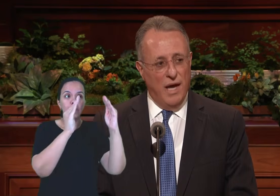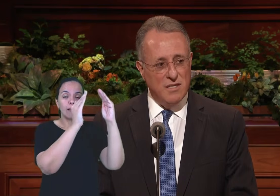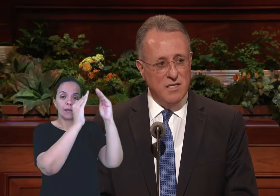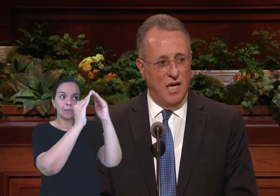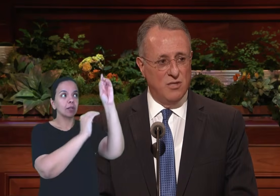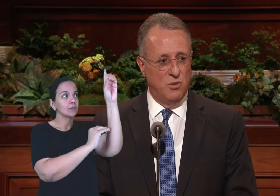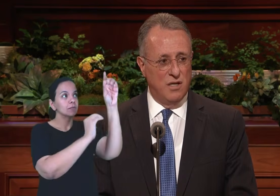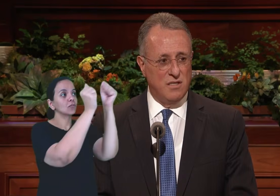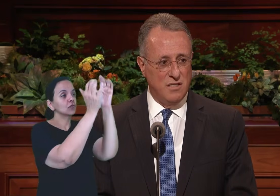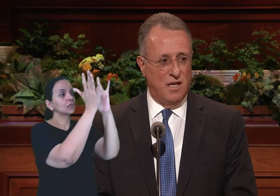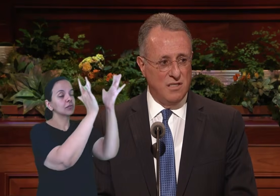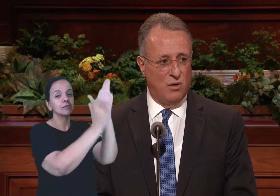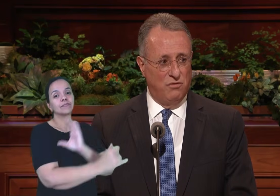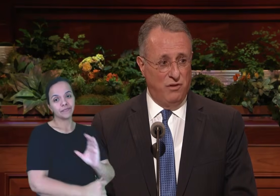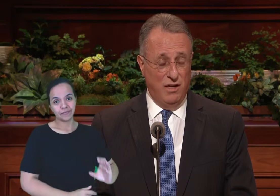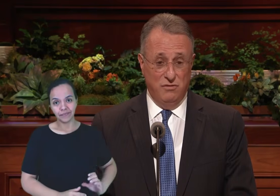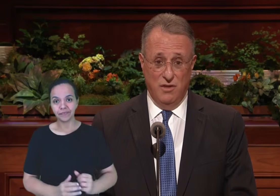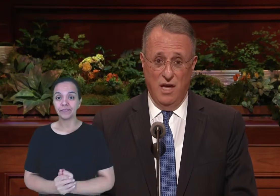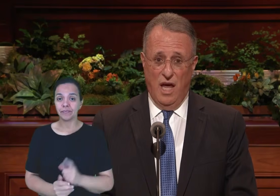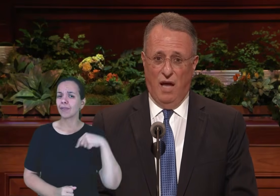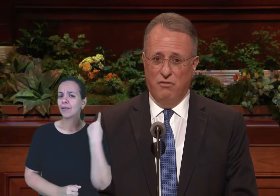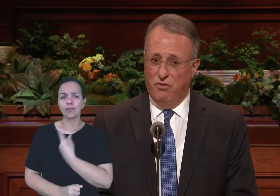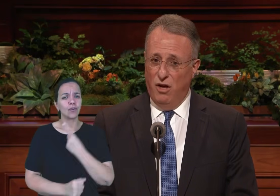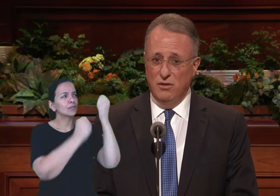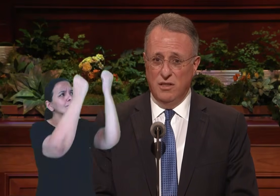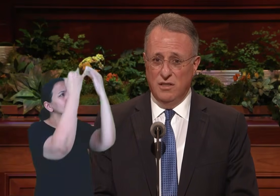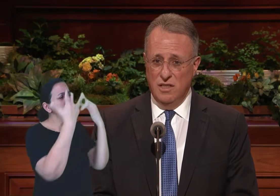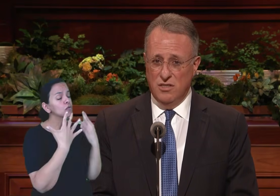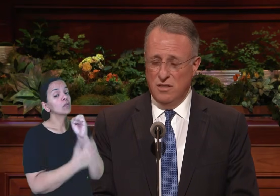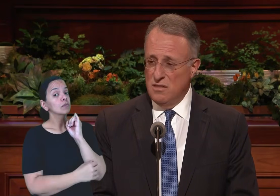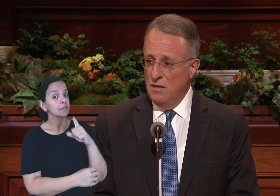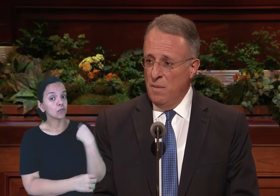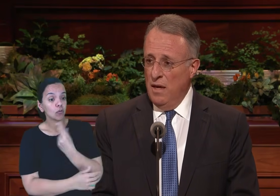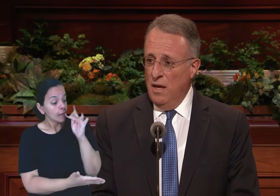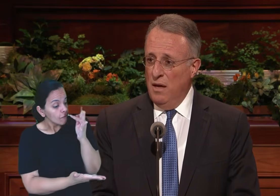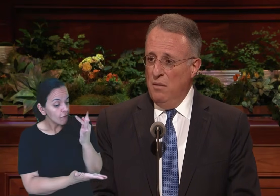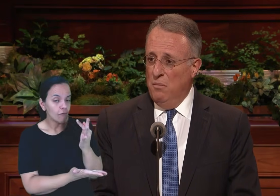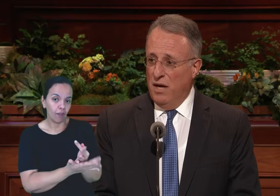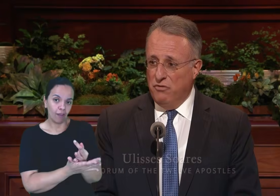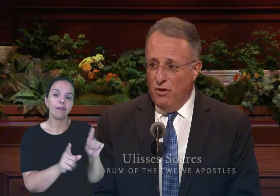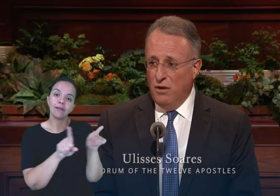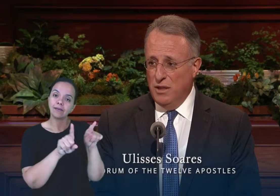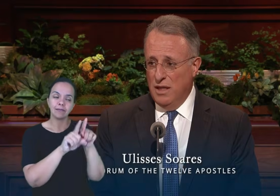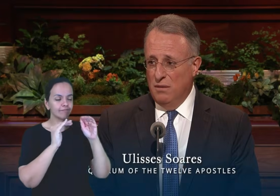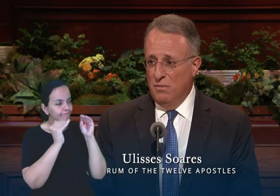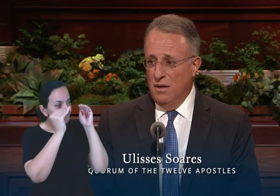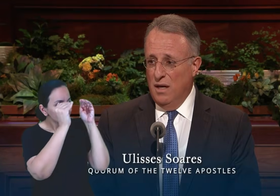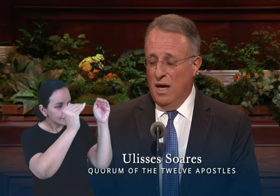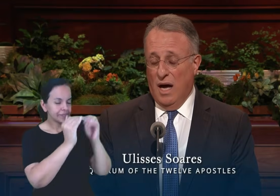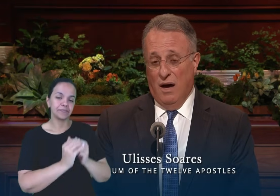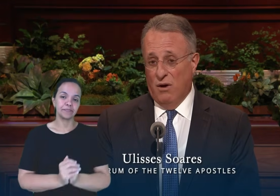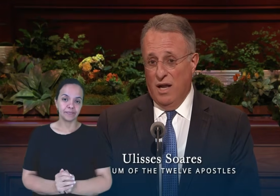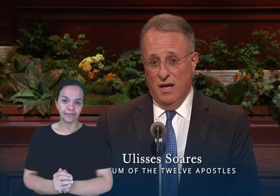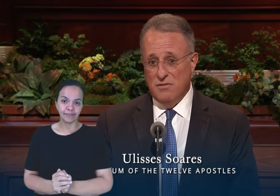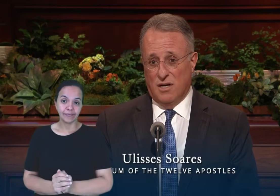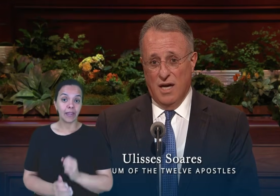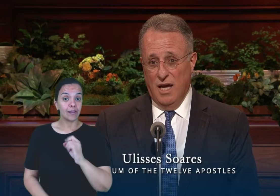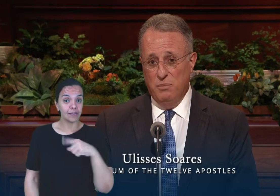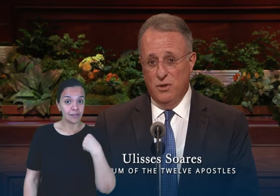Jesus Cristo. Somos abençoados ao exercermos nossa fé e ao seguirmos seus ensinamentos. À medida